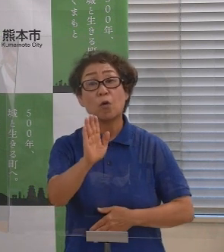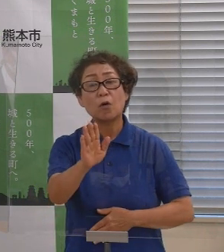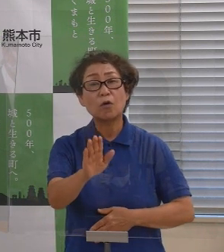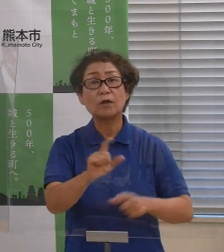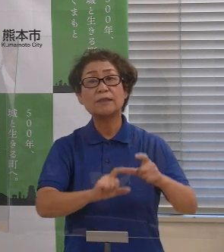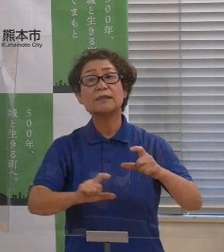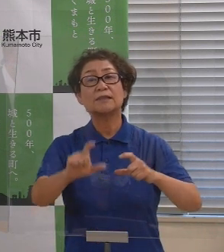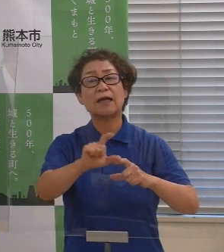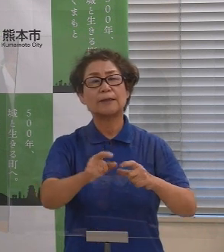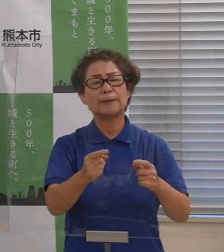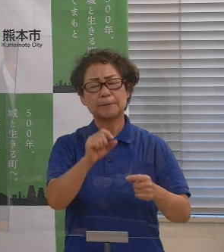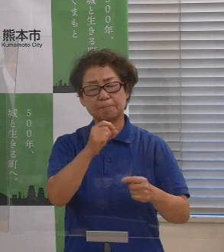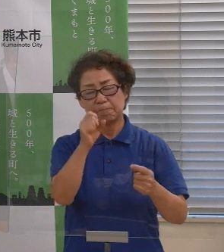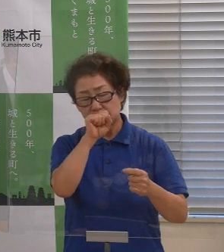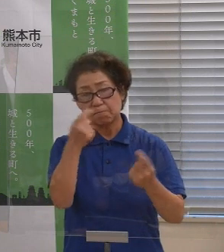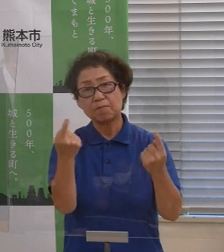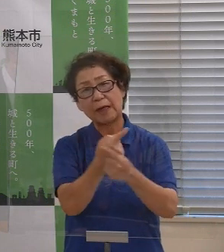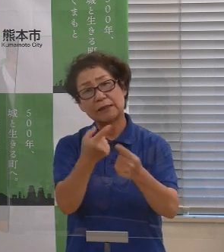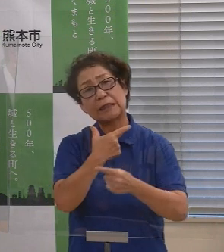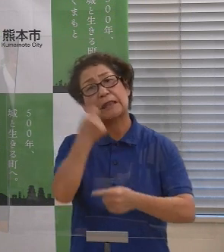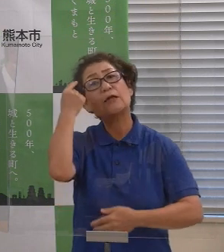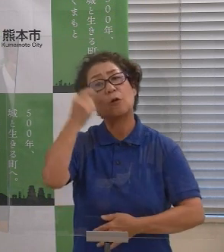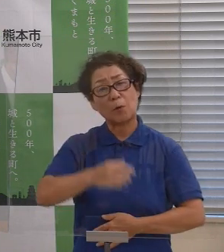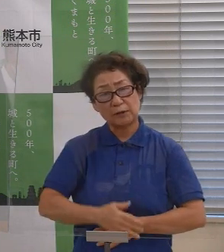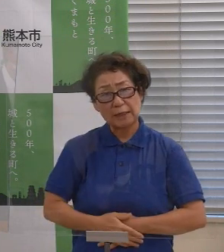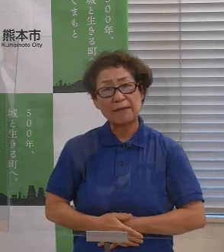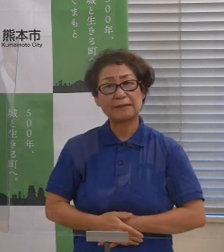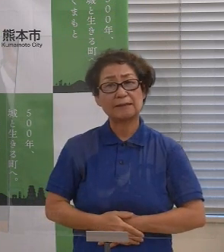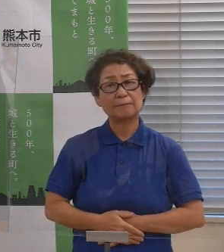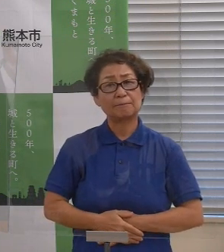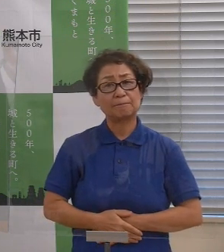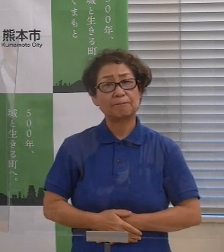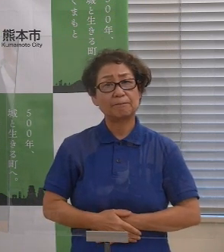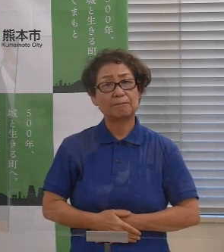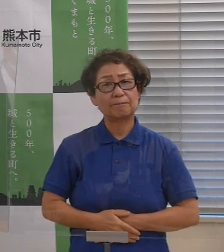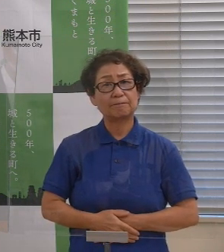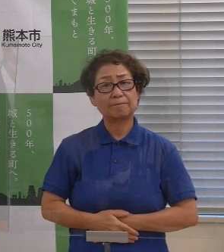さらに改善をしていきたいというふうに思っております。